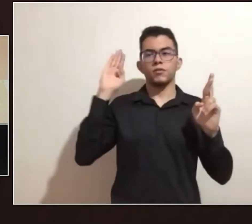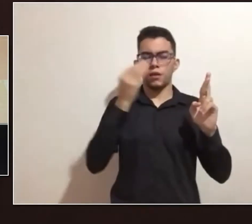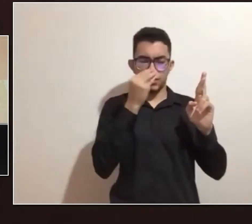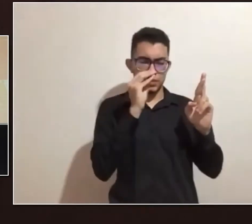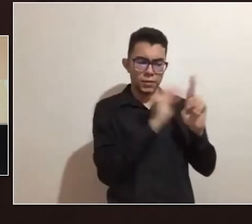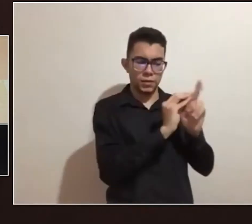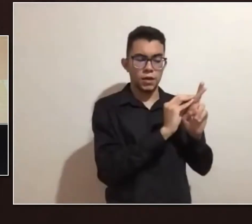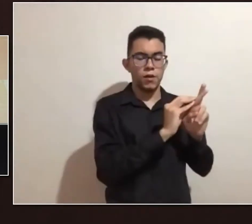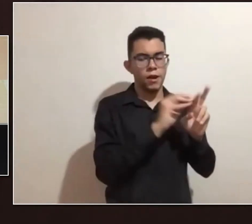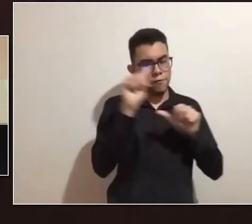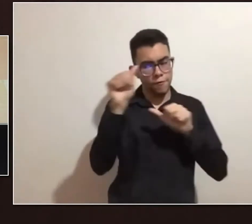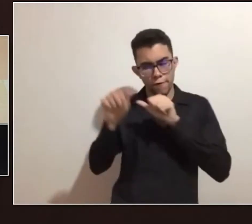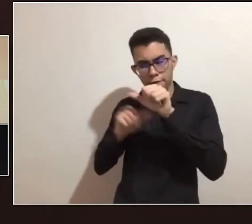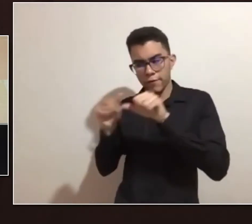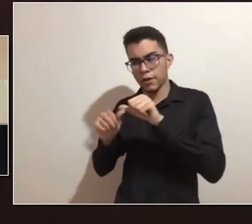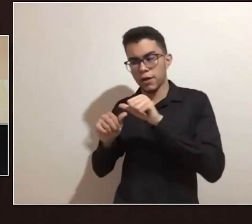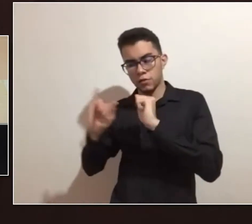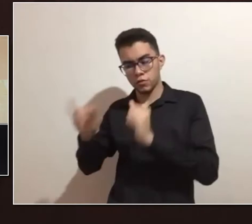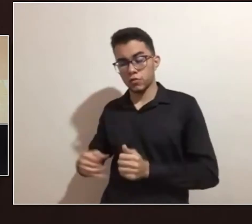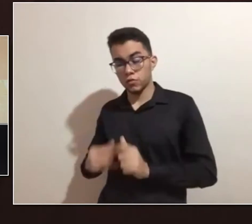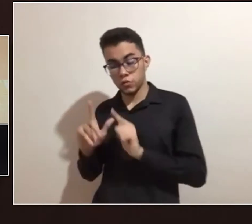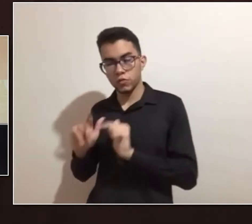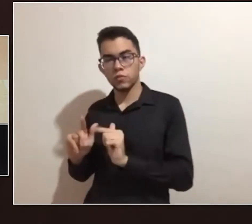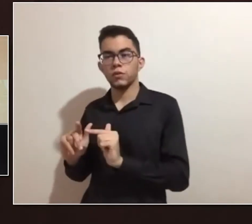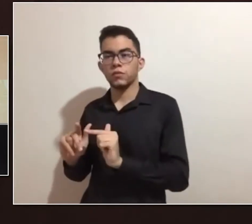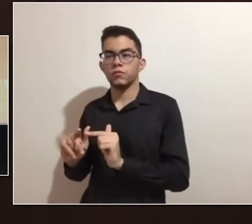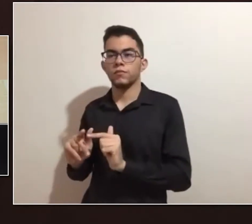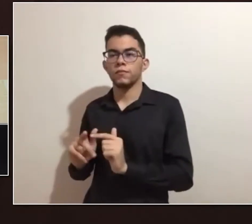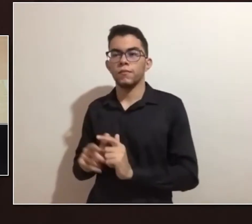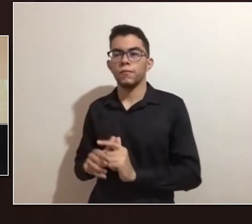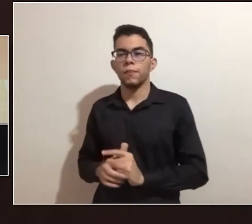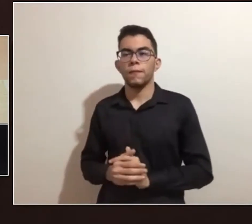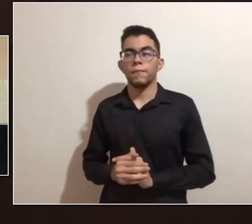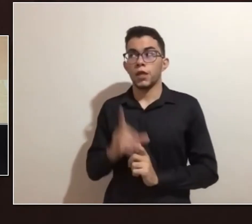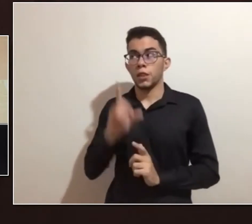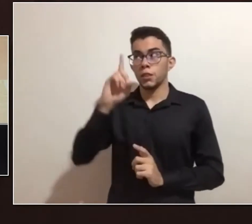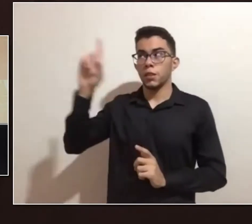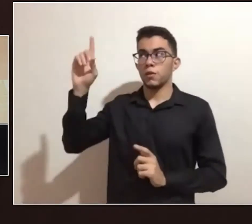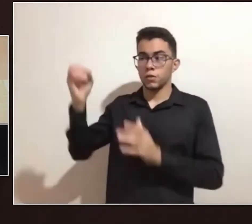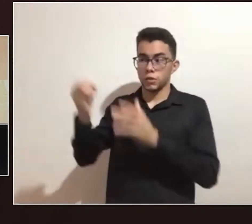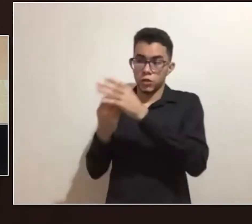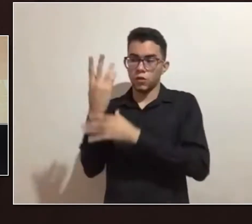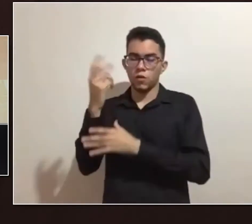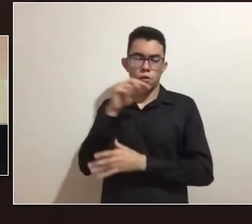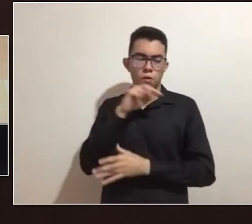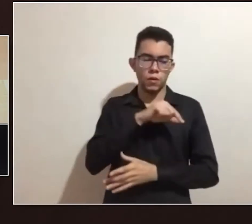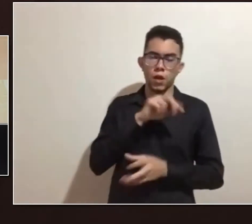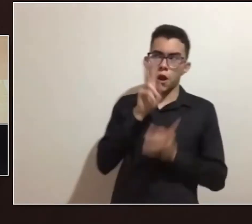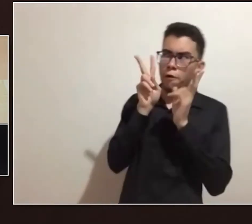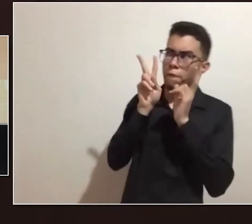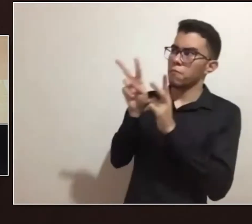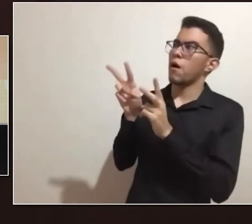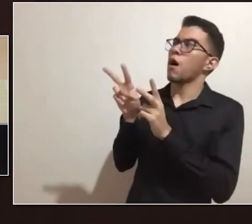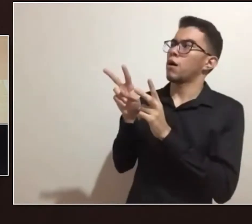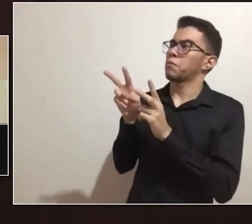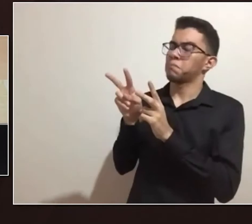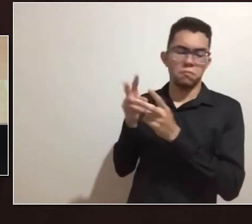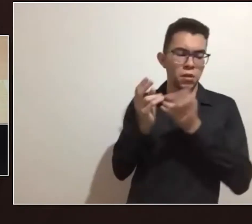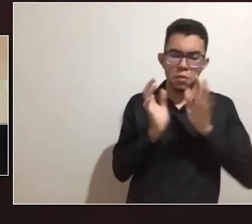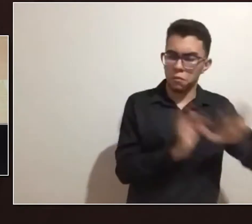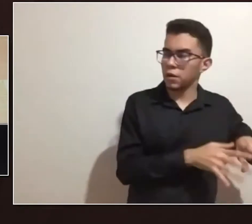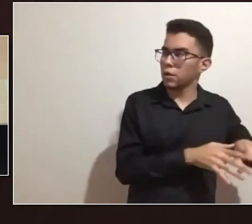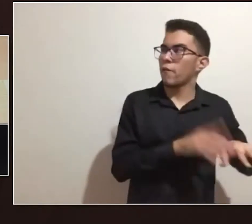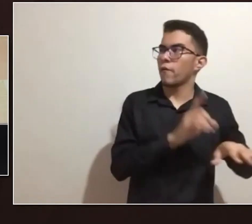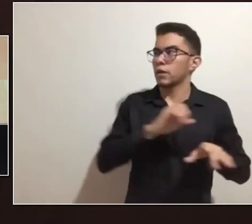viram que Deus é o único Criador, né, dos céus e da terra. E resolveram, como não havia cristianismo, certo? Então